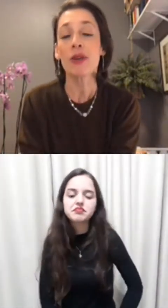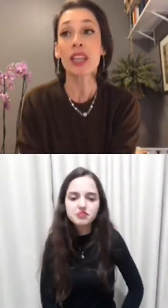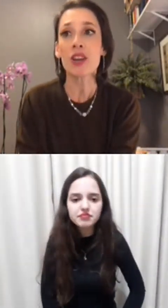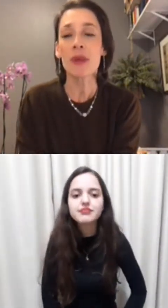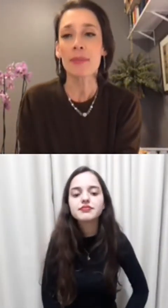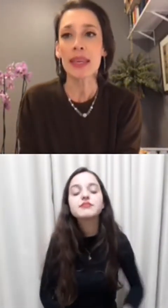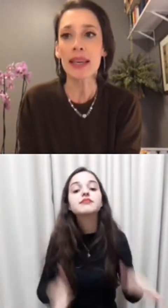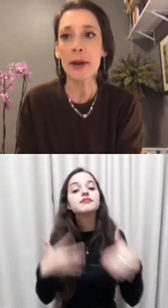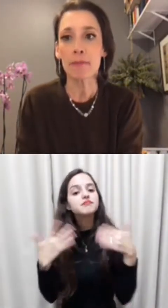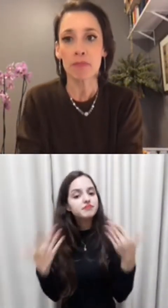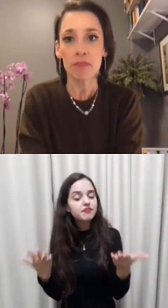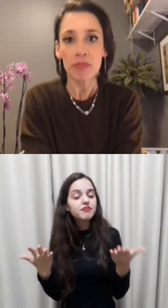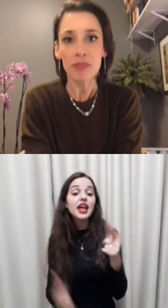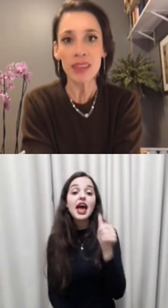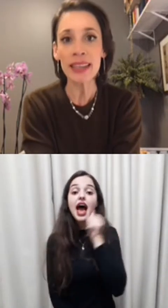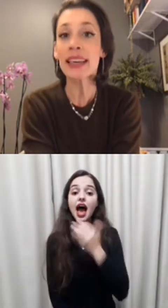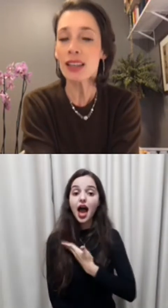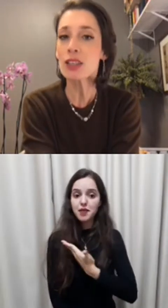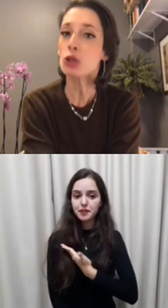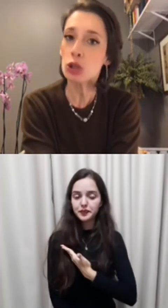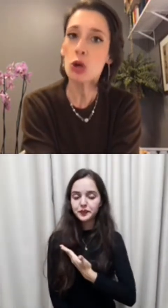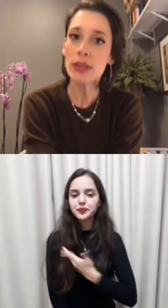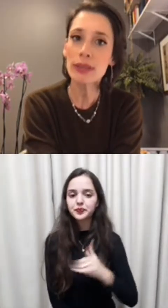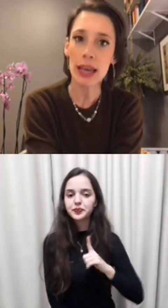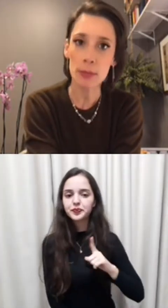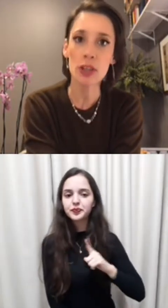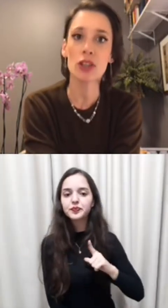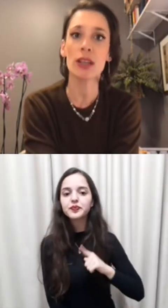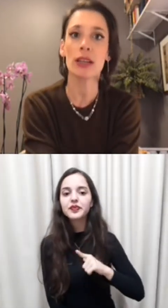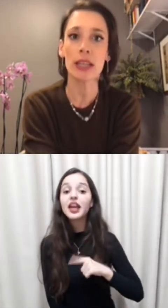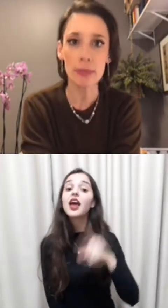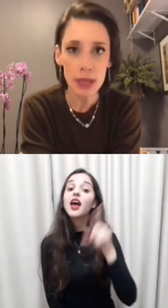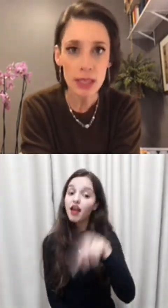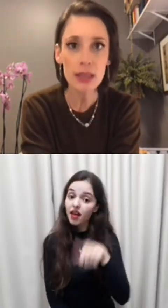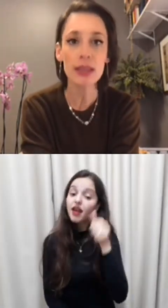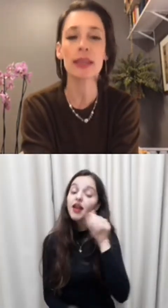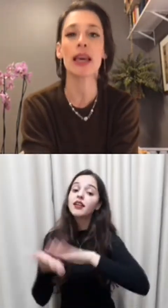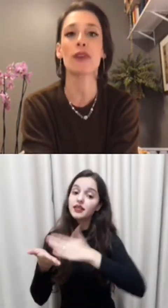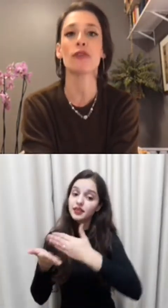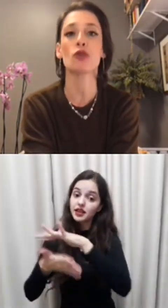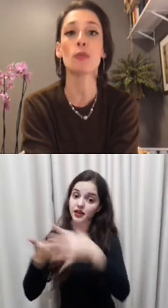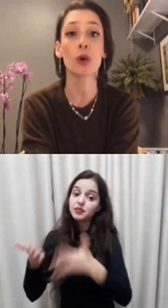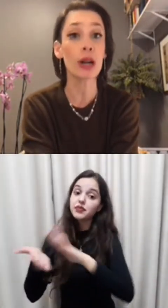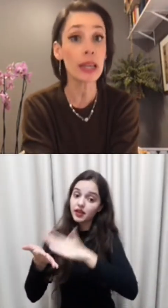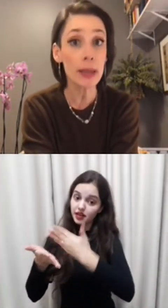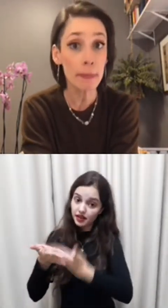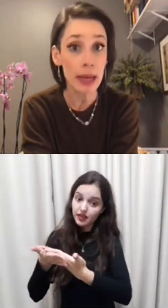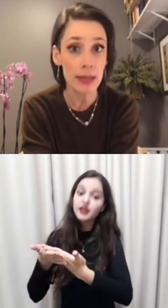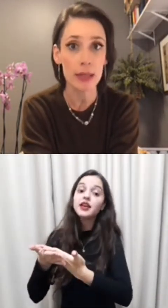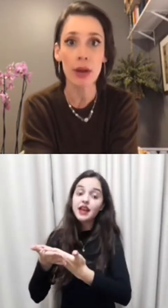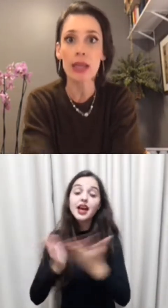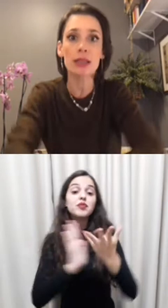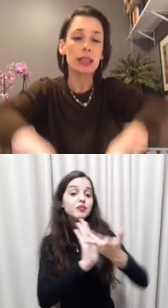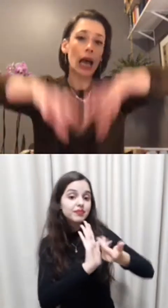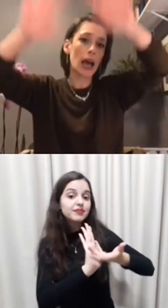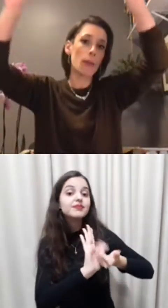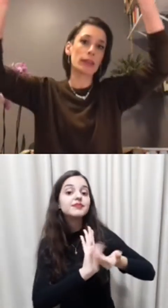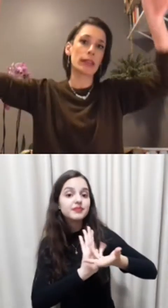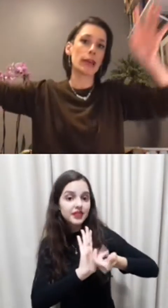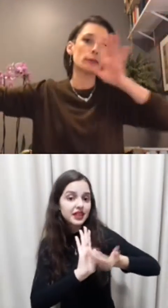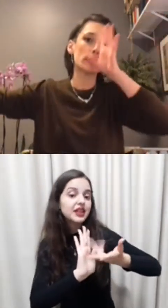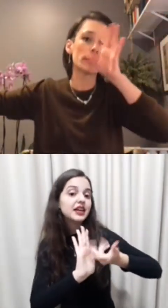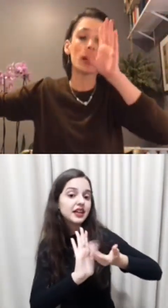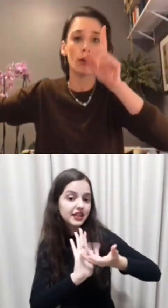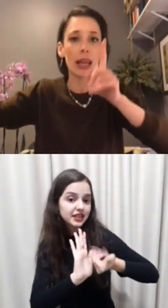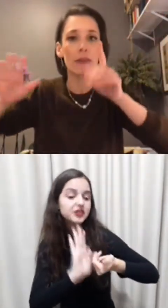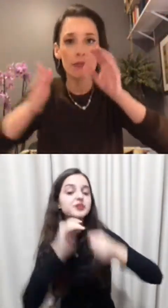eu tenho uma amiga que ela se tornou intérprete de Libras e ela fez o ProLibras. Não é assim, uma